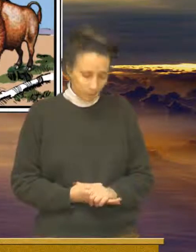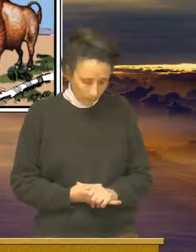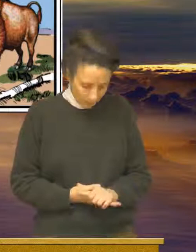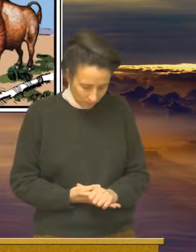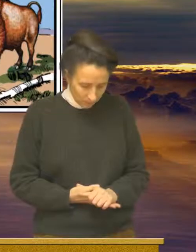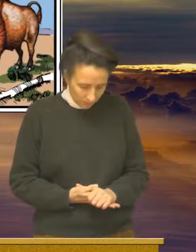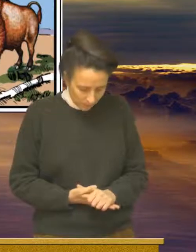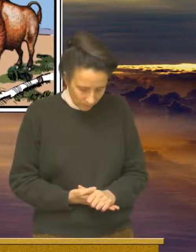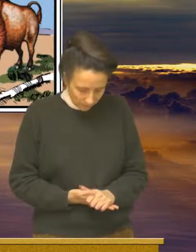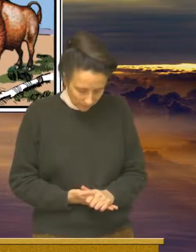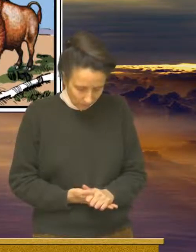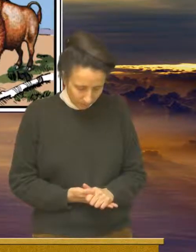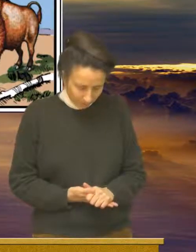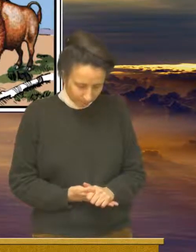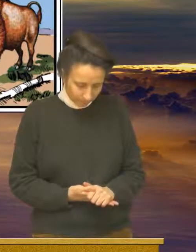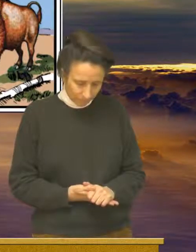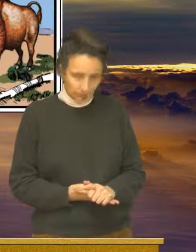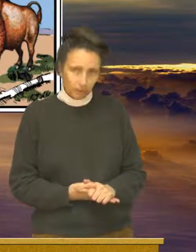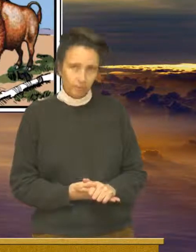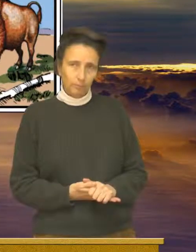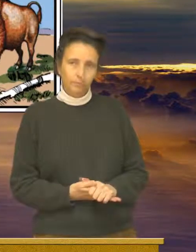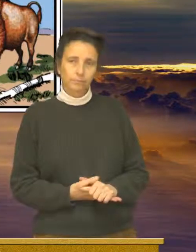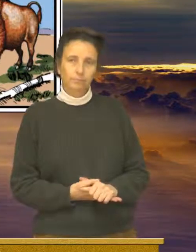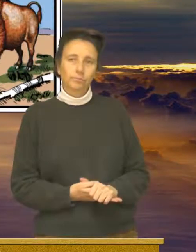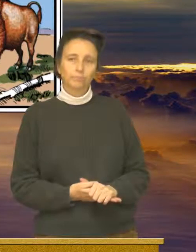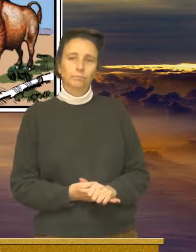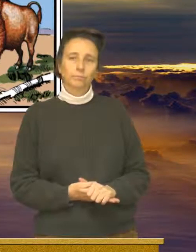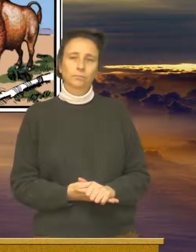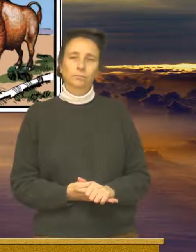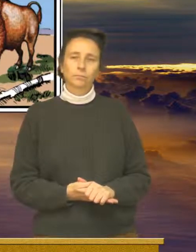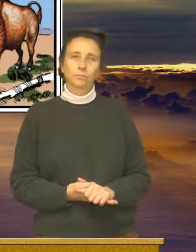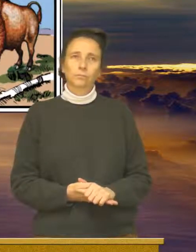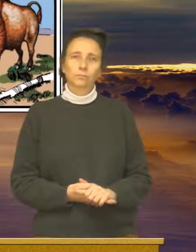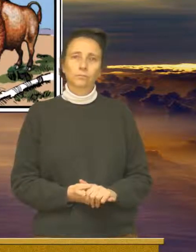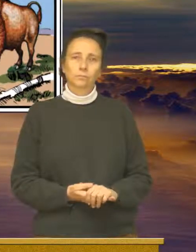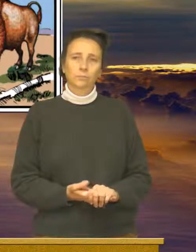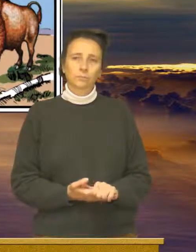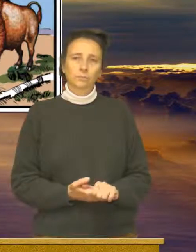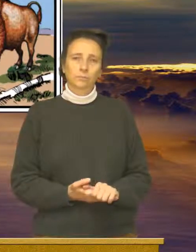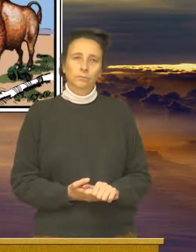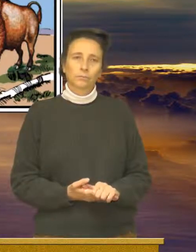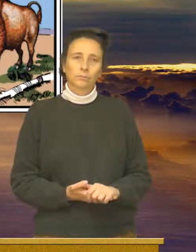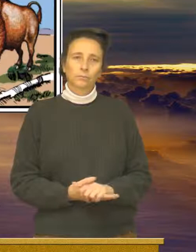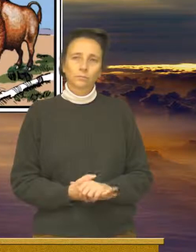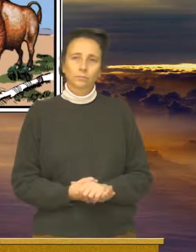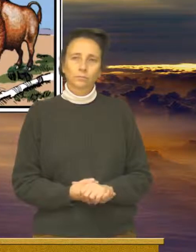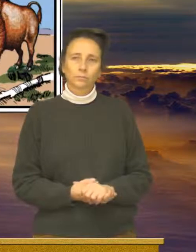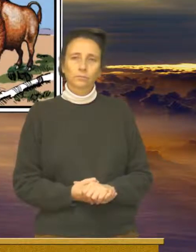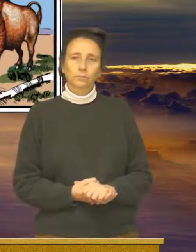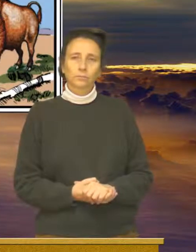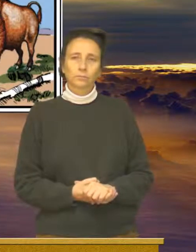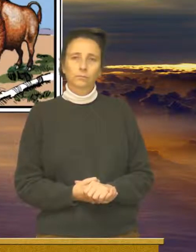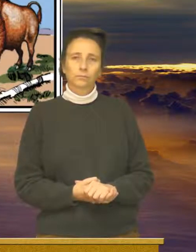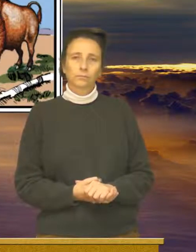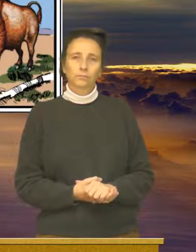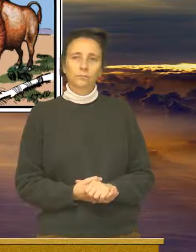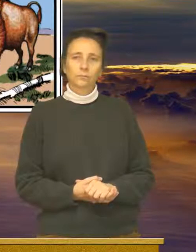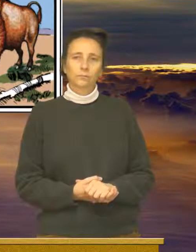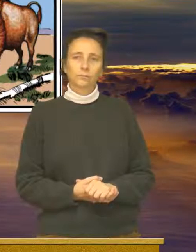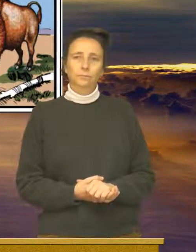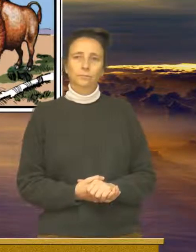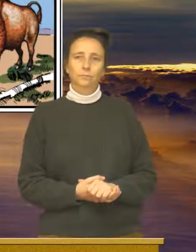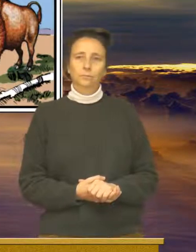practicar en tiempo de confrontación. Sí. Y debemos entender, hermanos, que ese tiempo no va a ser muy fácil,